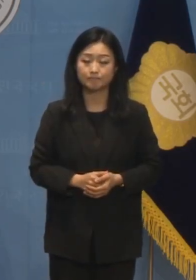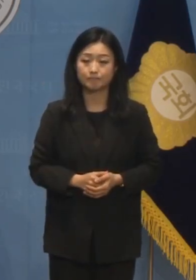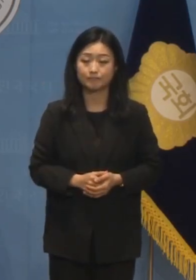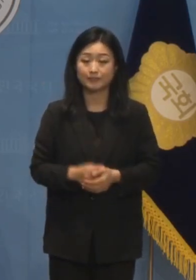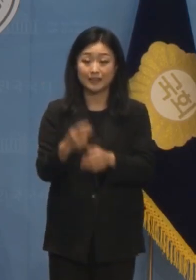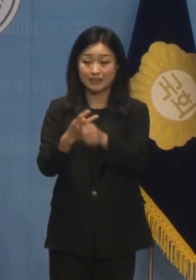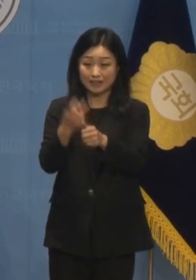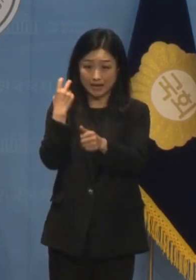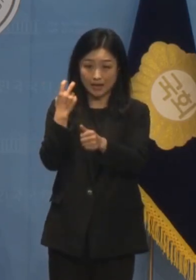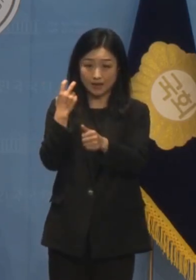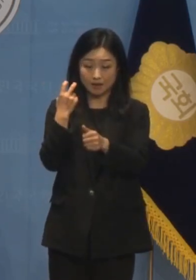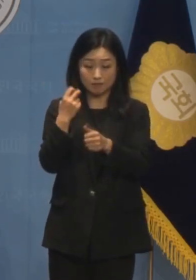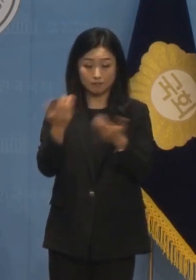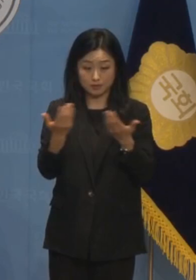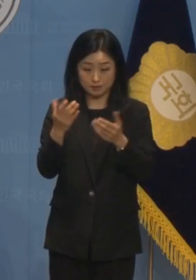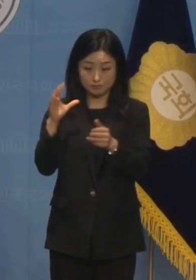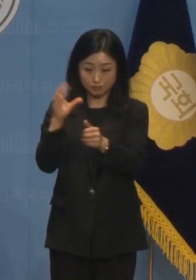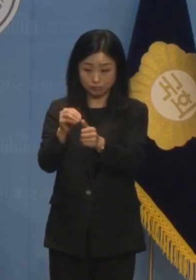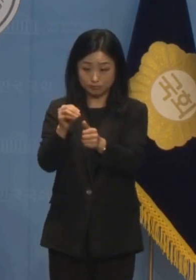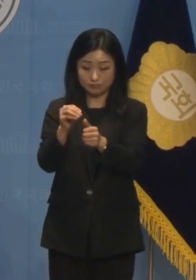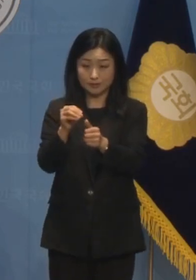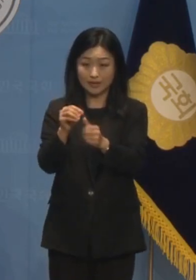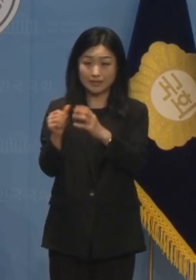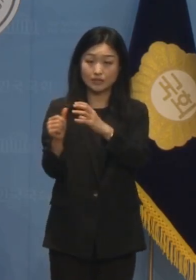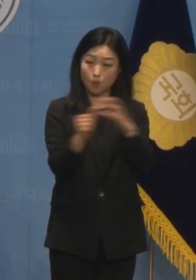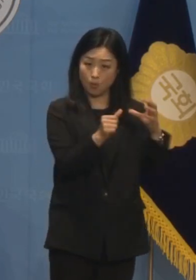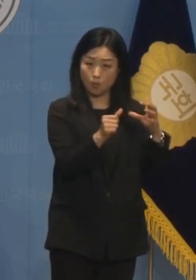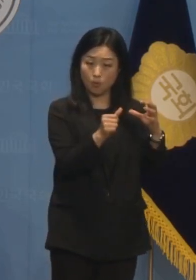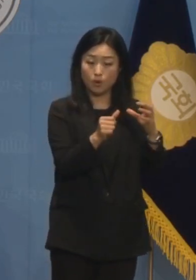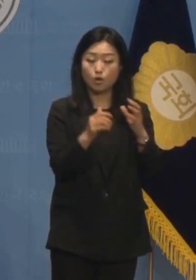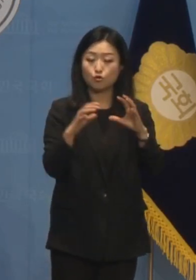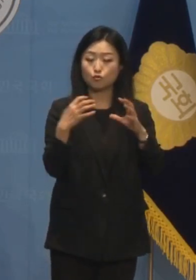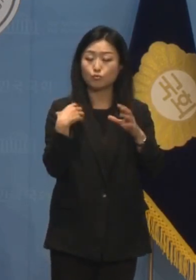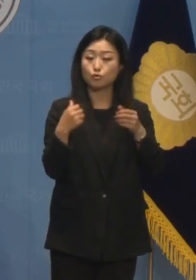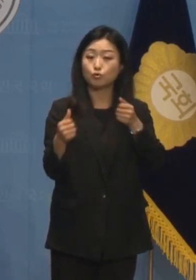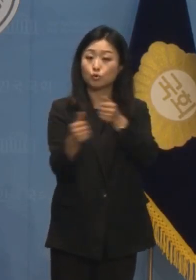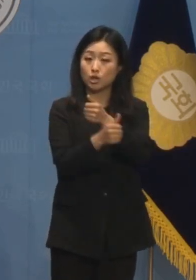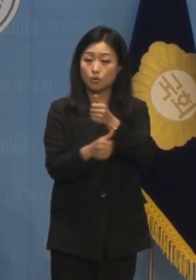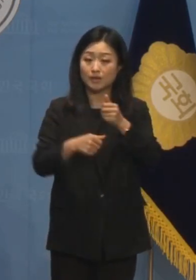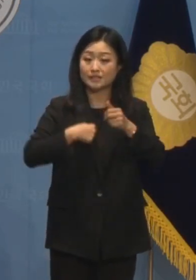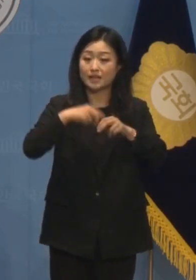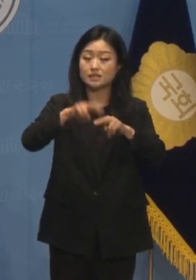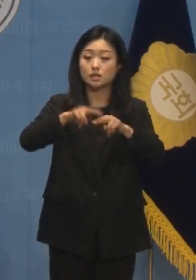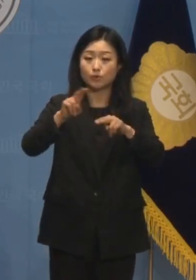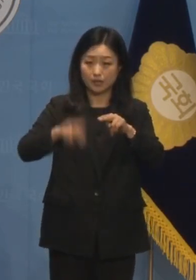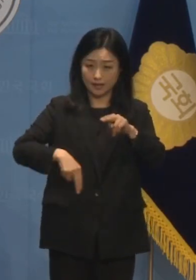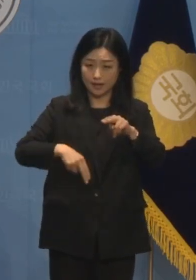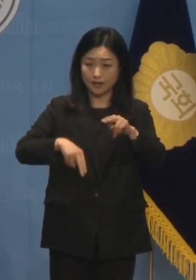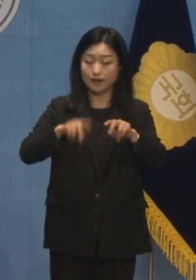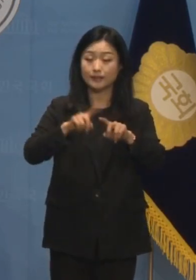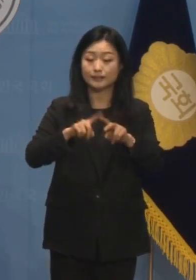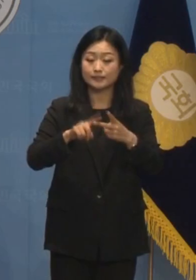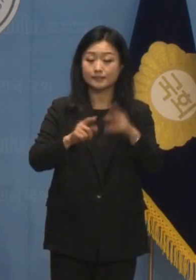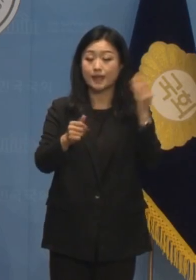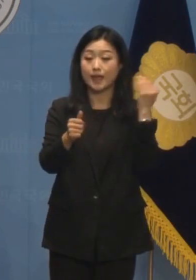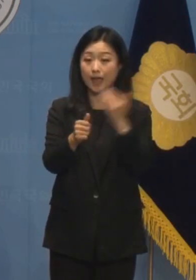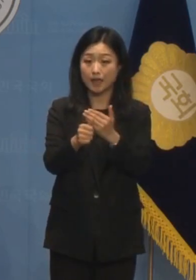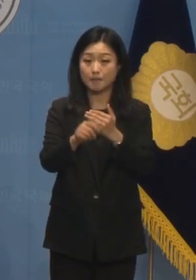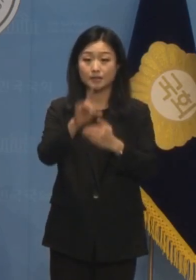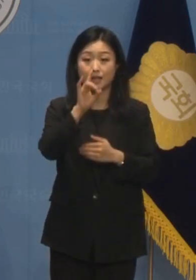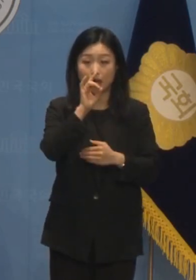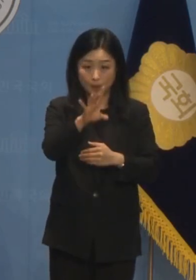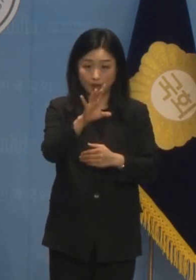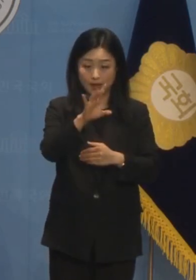탄핵 소출을 당하면 직무가 정지된다는 점을 악용해 국무원은 자진사퇴 또는 수없도록